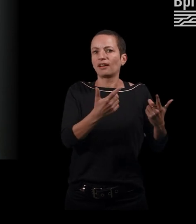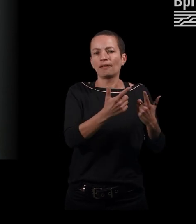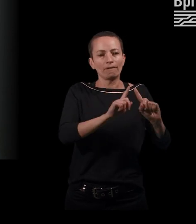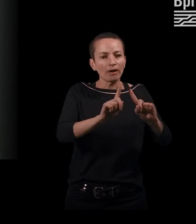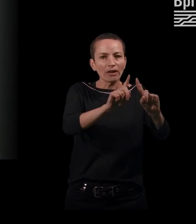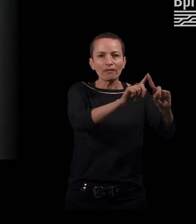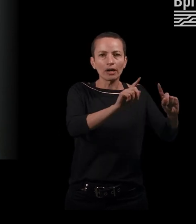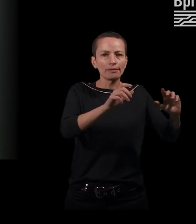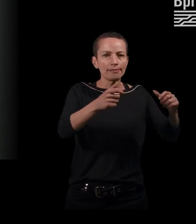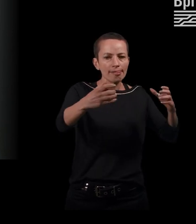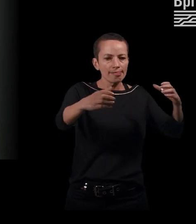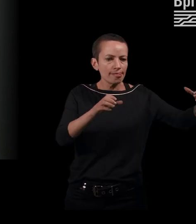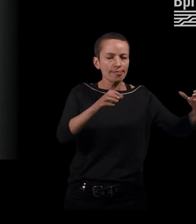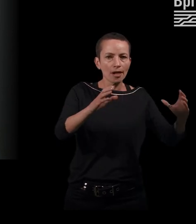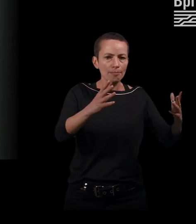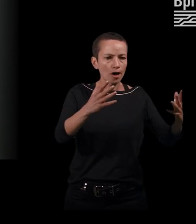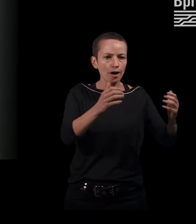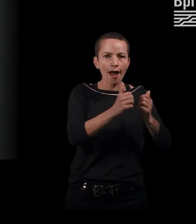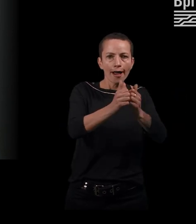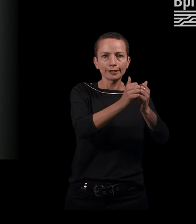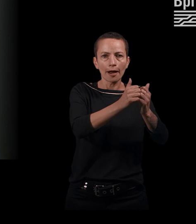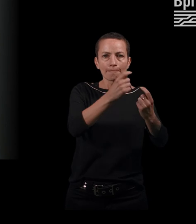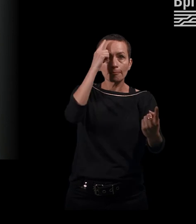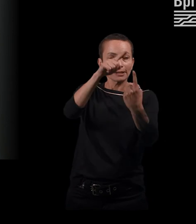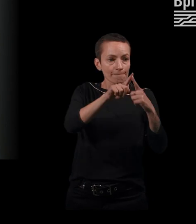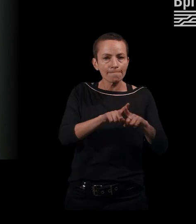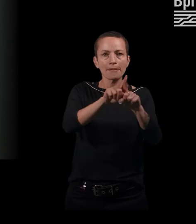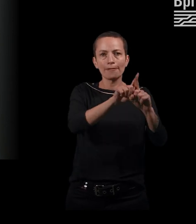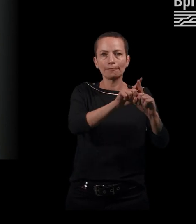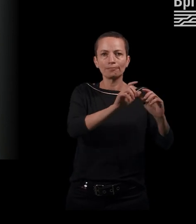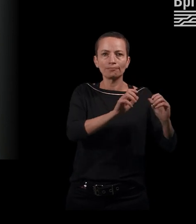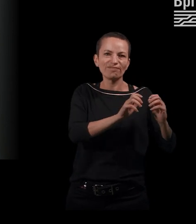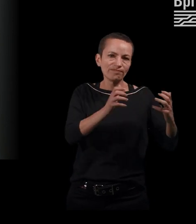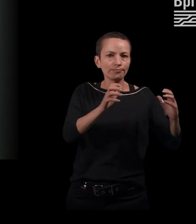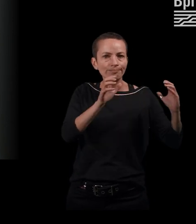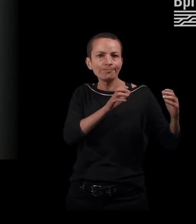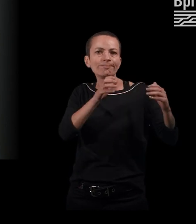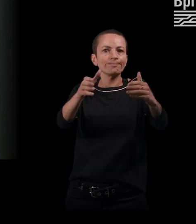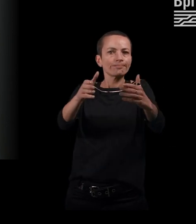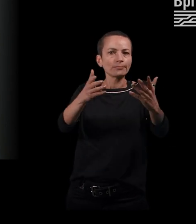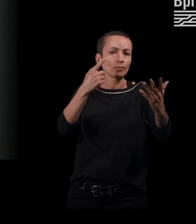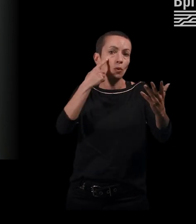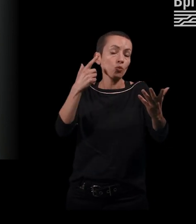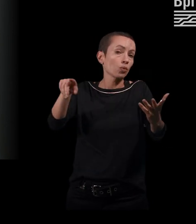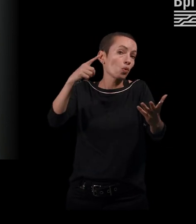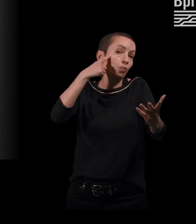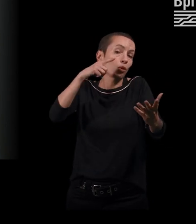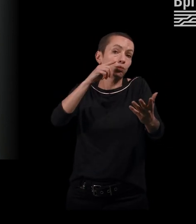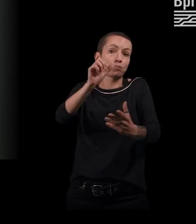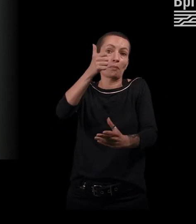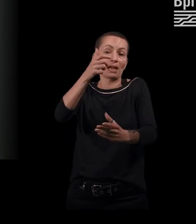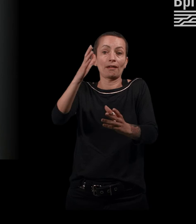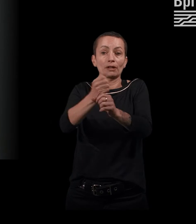de pouvoir créer une plateforme commune avec des objectifs communs pour pouvoir remporter une première